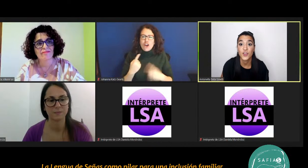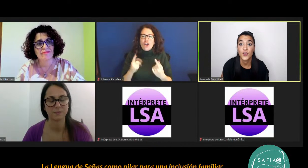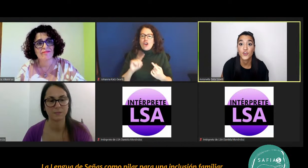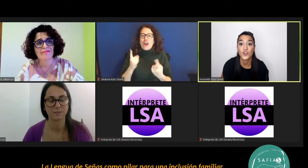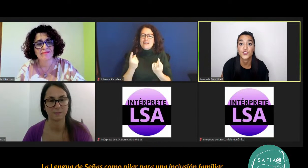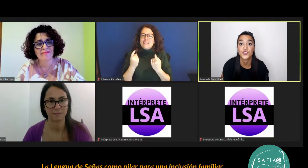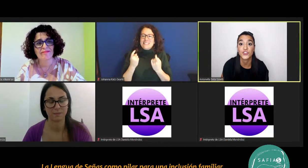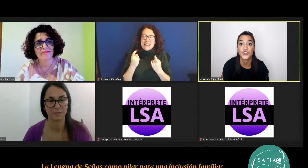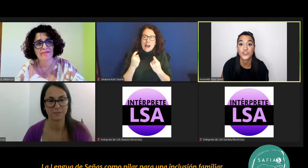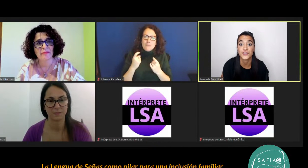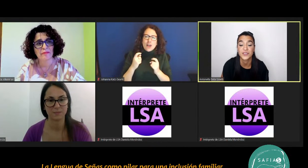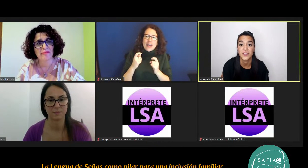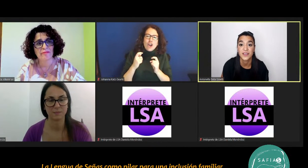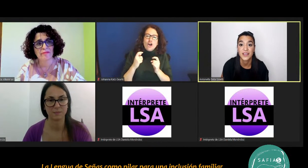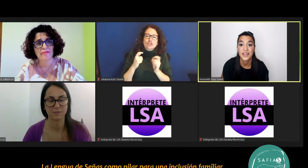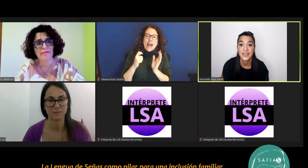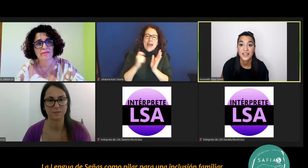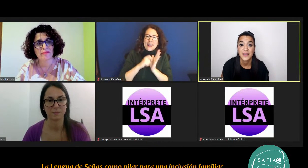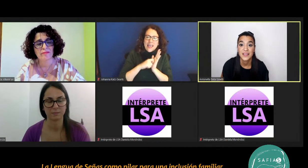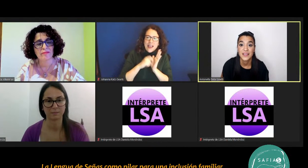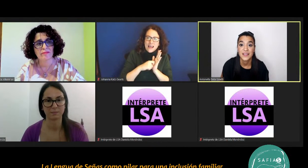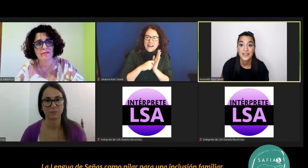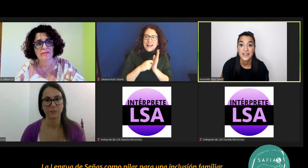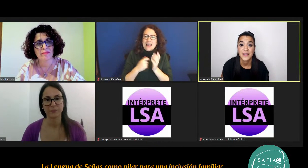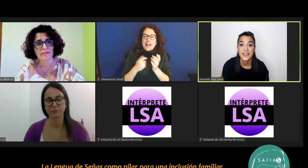Y nosotros,